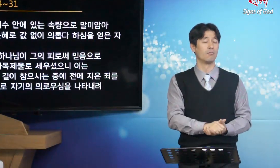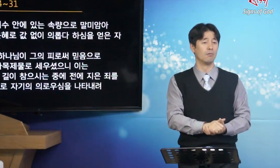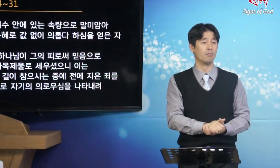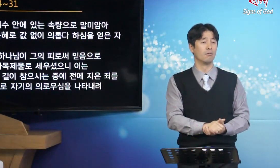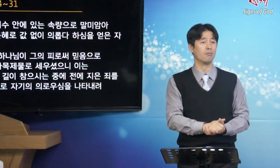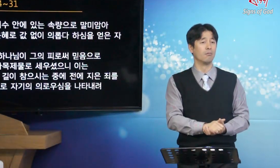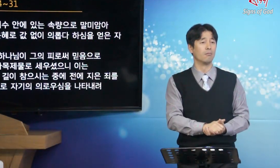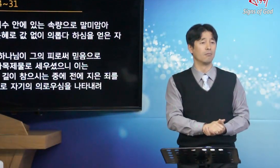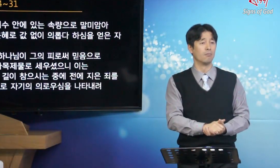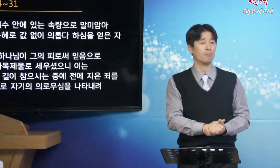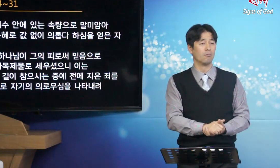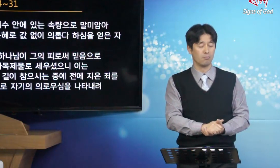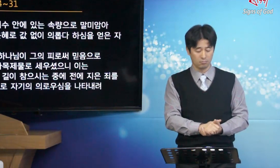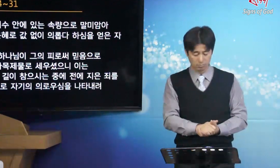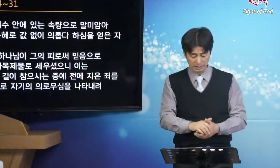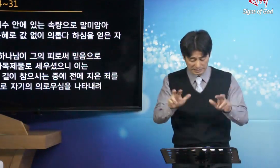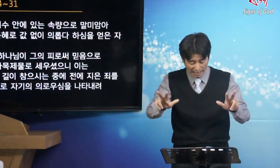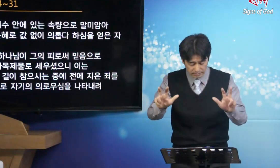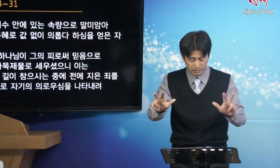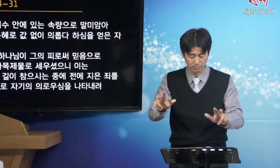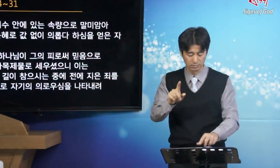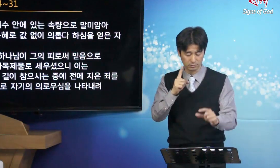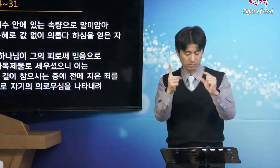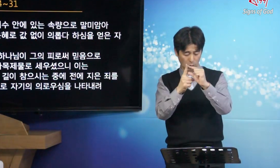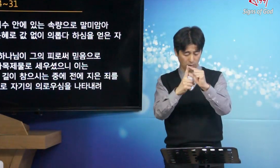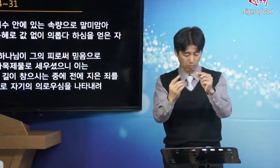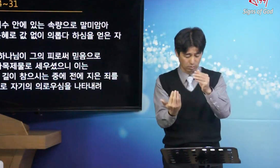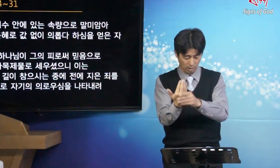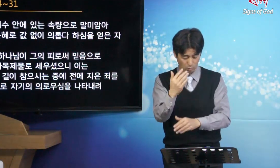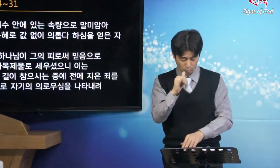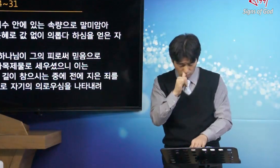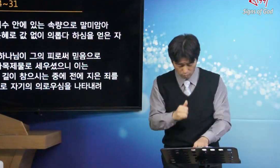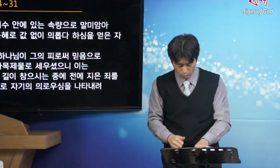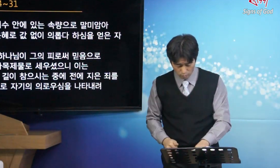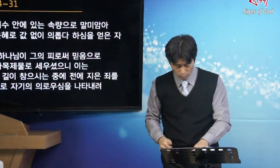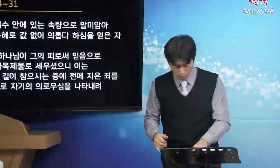의로움을 얻고 구원을 받게 되는 것이죠.